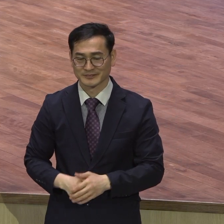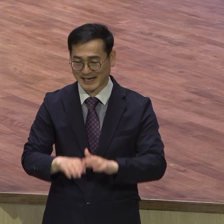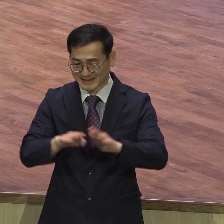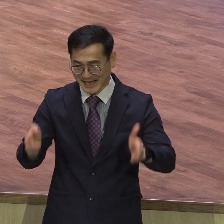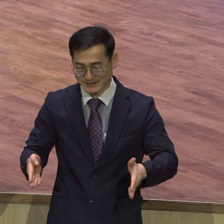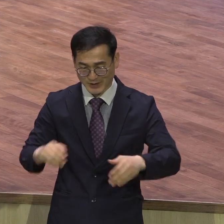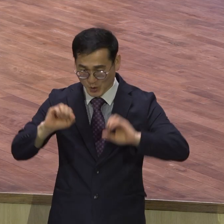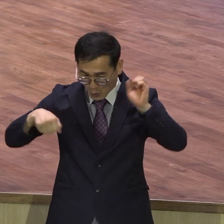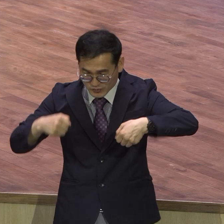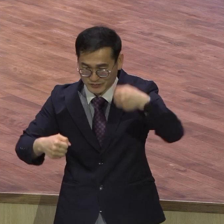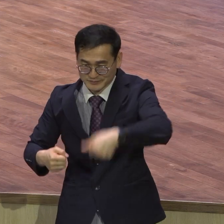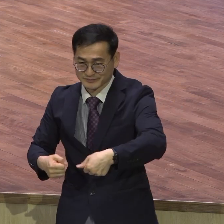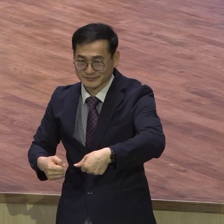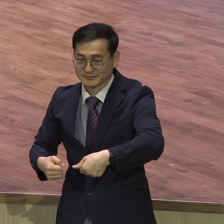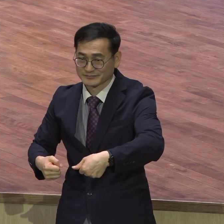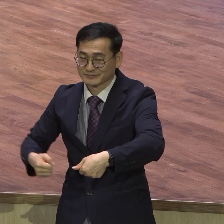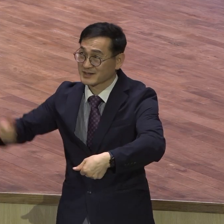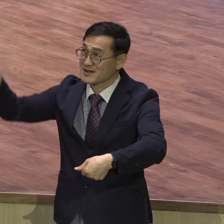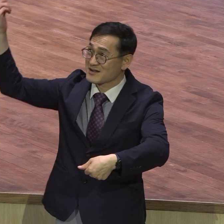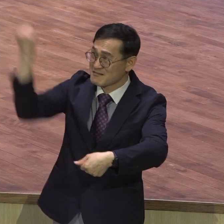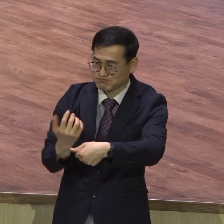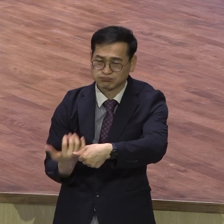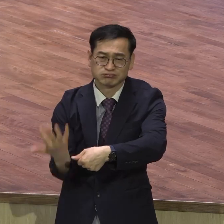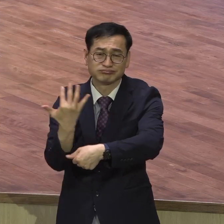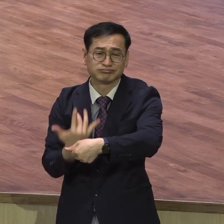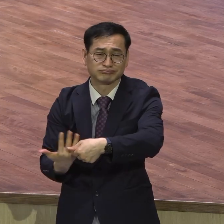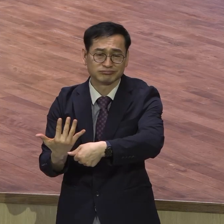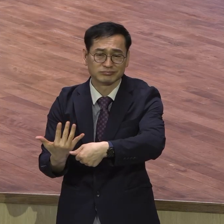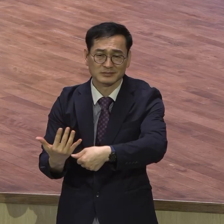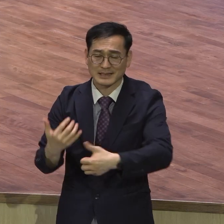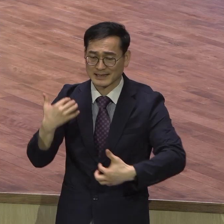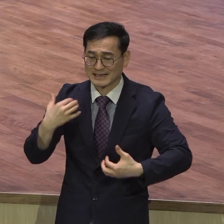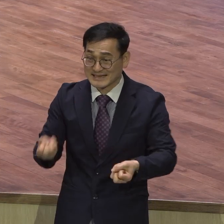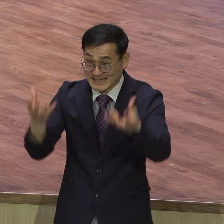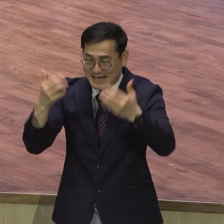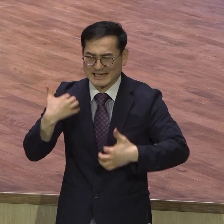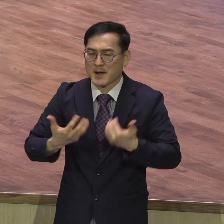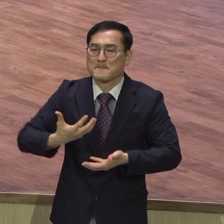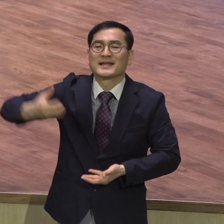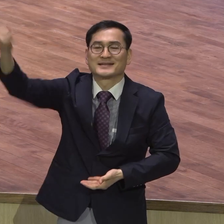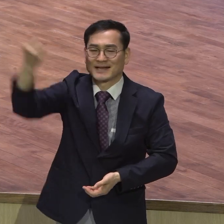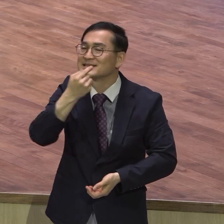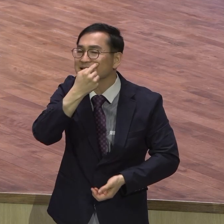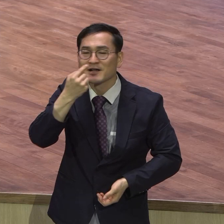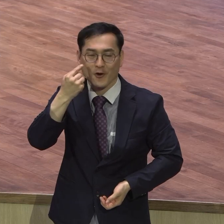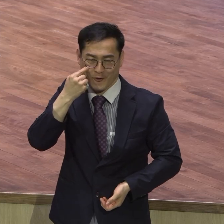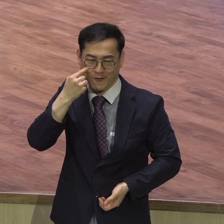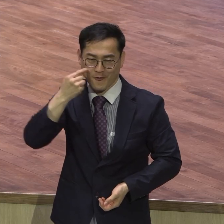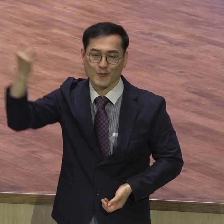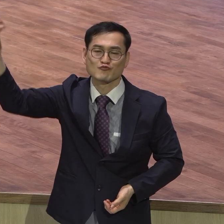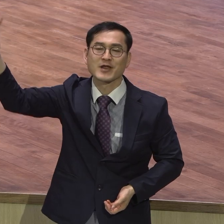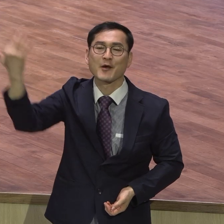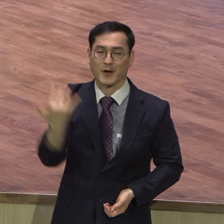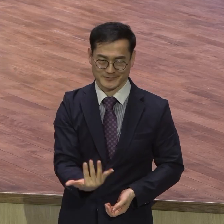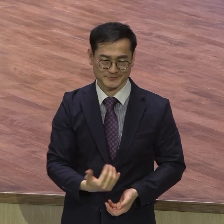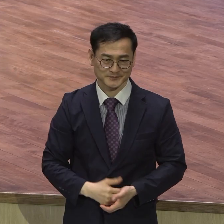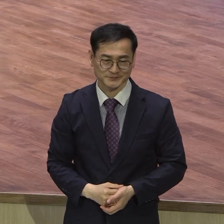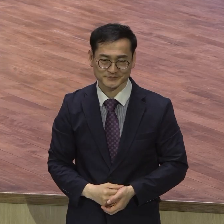응답하셨던 증거예요. 하나님의 기뻐 받은 제사의 증거 불을 다 불러 다 살았다. 그 모든 재물. 그런데